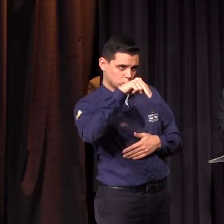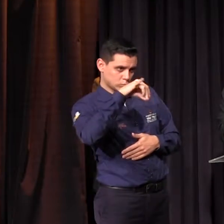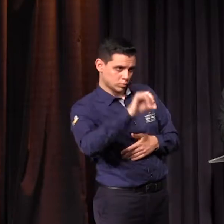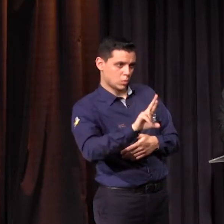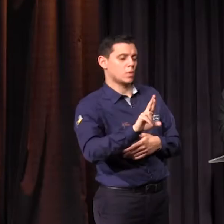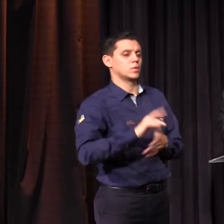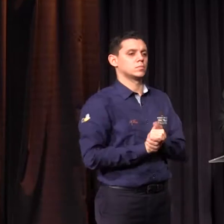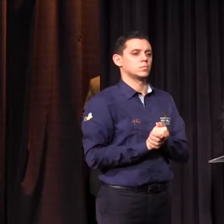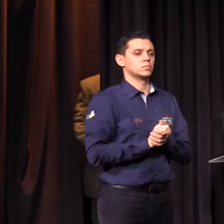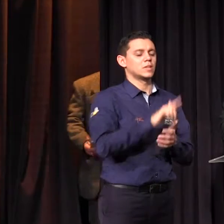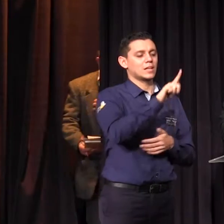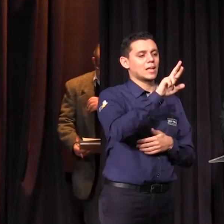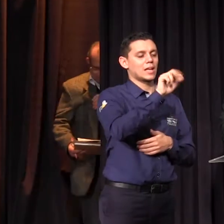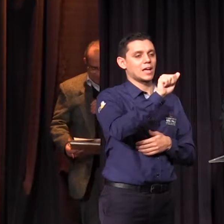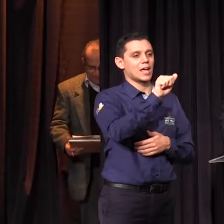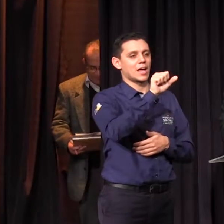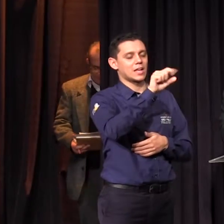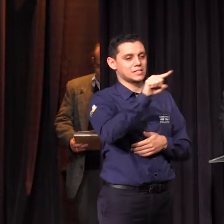graziele oliveira